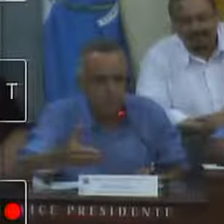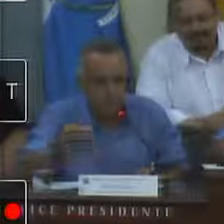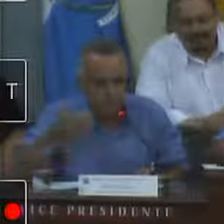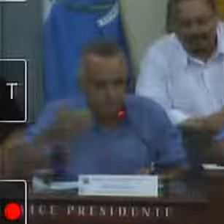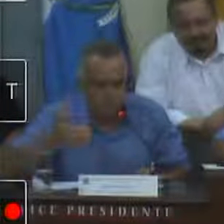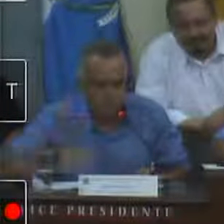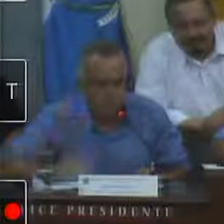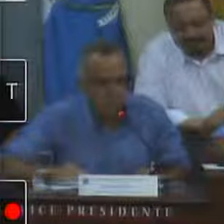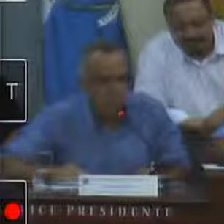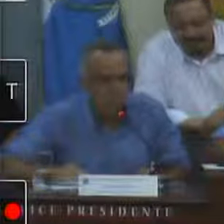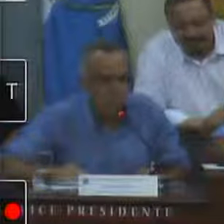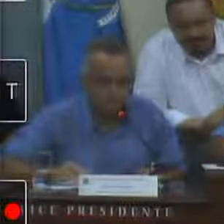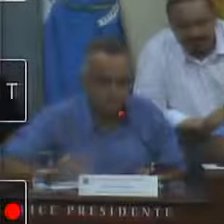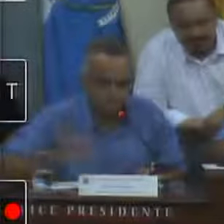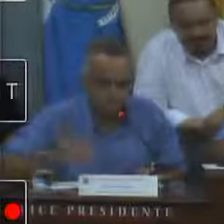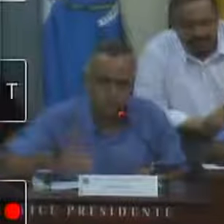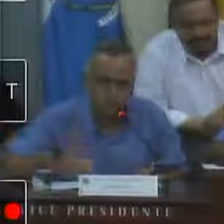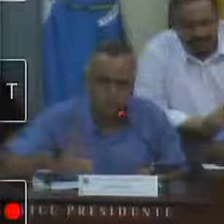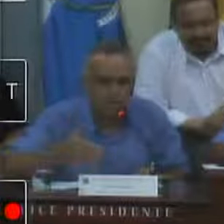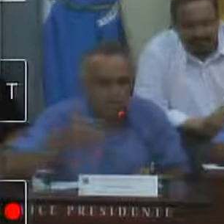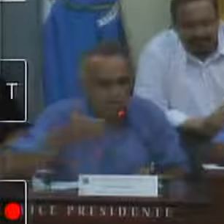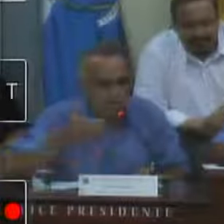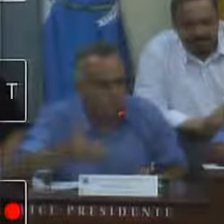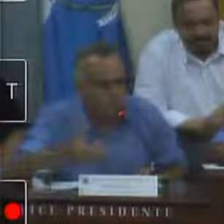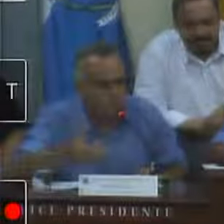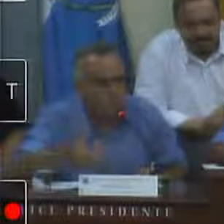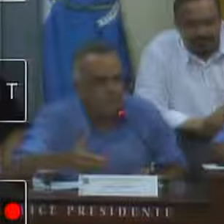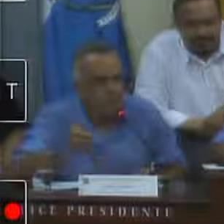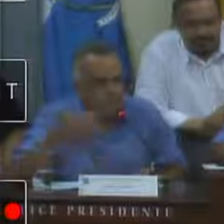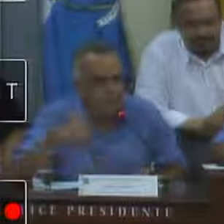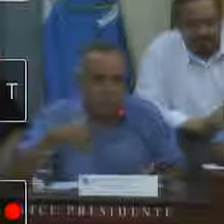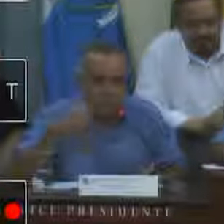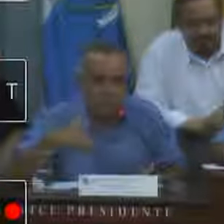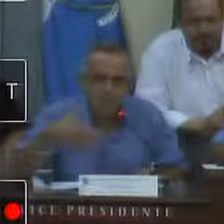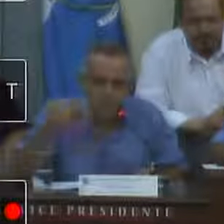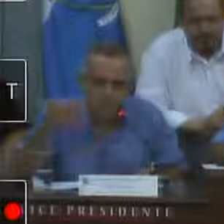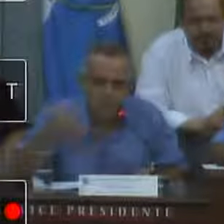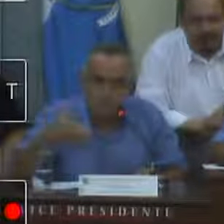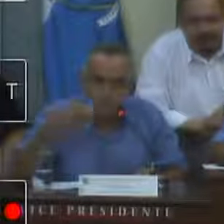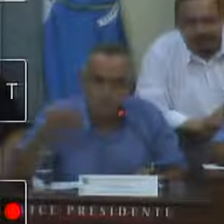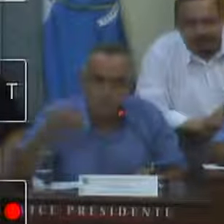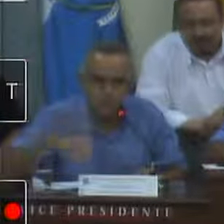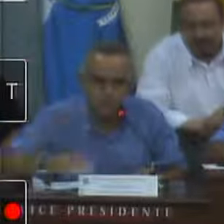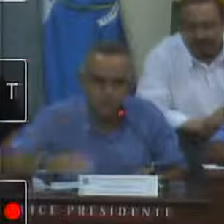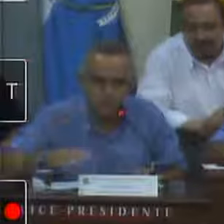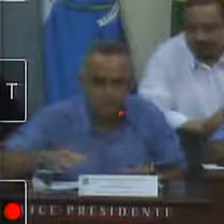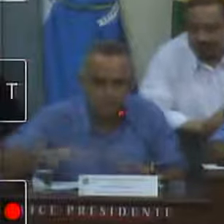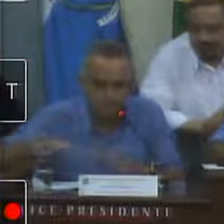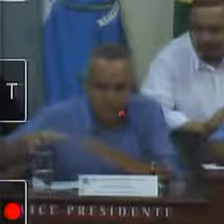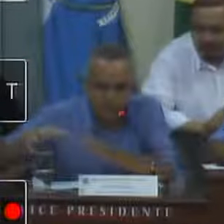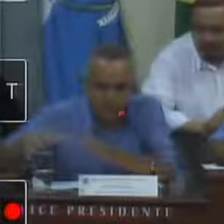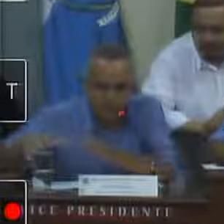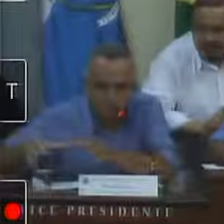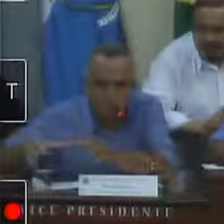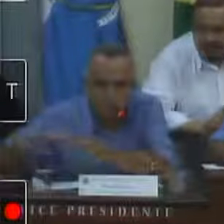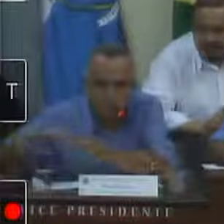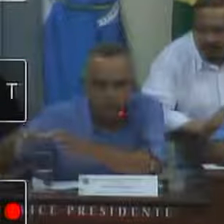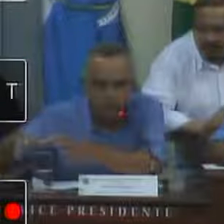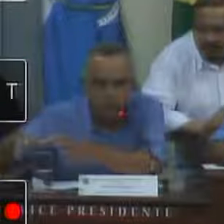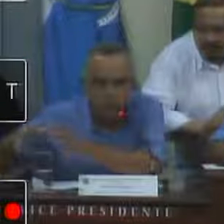serviço pelos 2 fiscais que foram lá, com eficiência, tanto que eu pedi aqui uma moção de aplauso para eles, porque eles